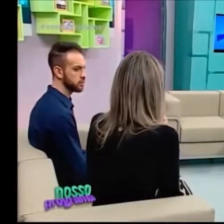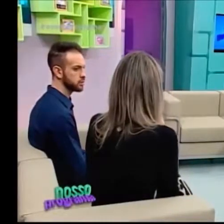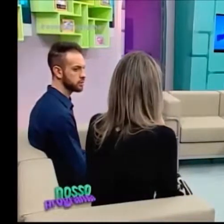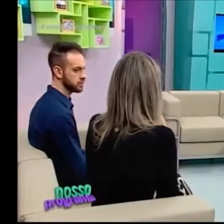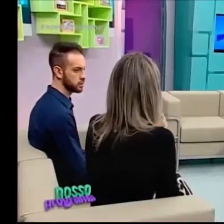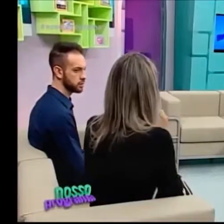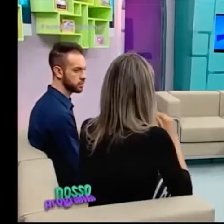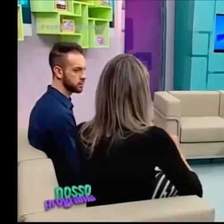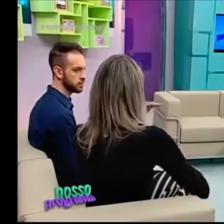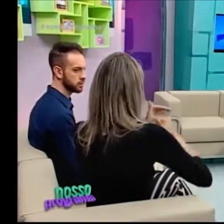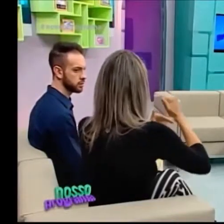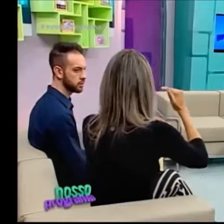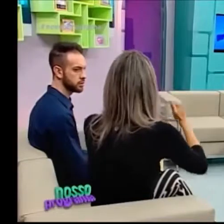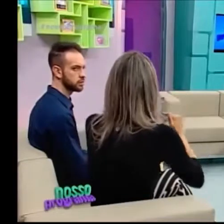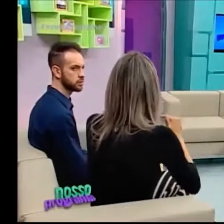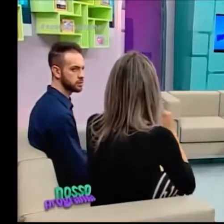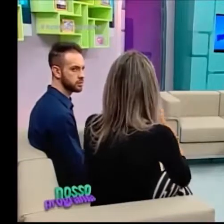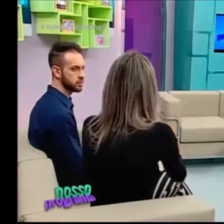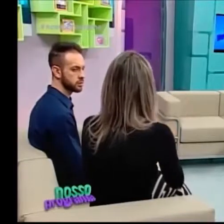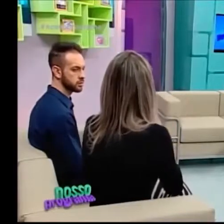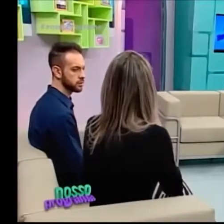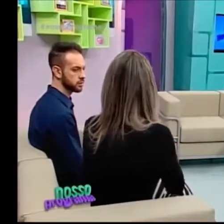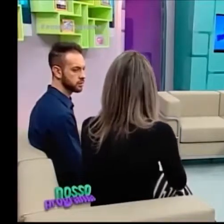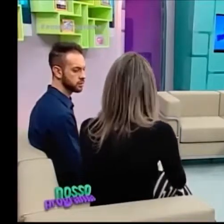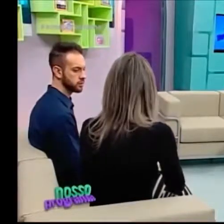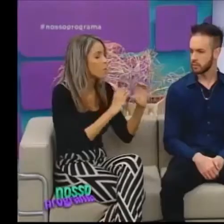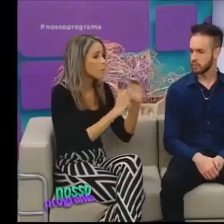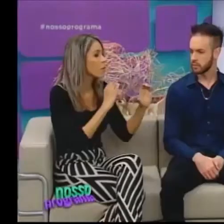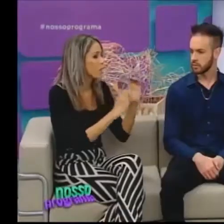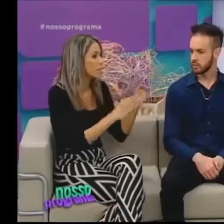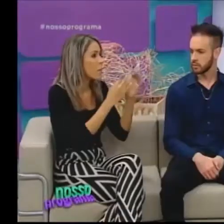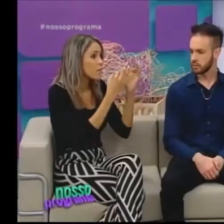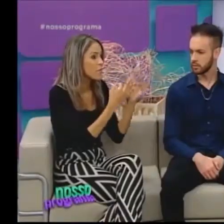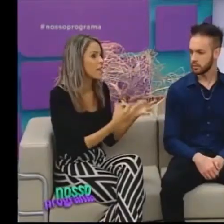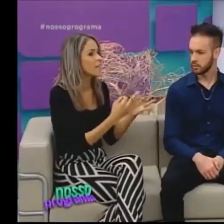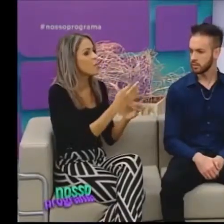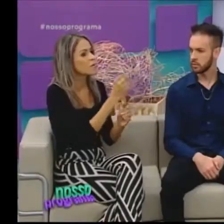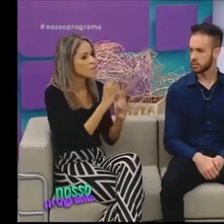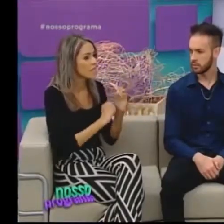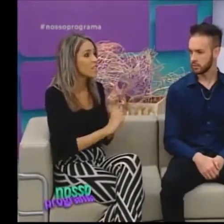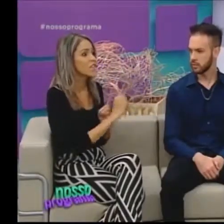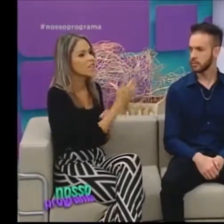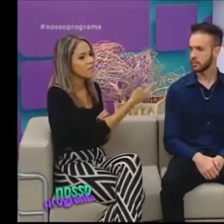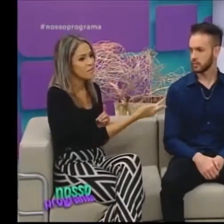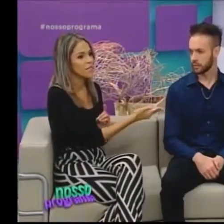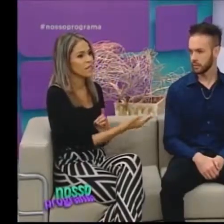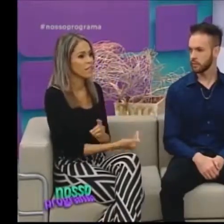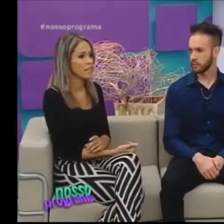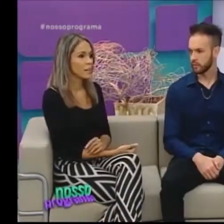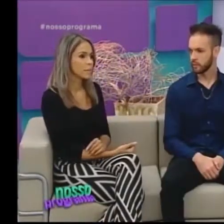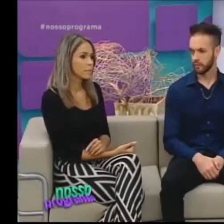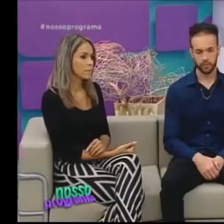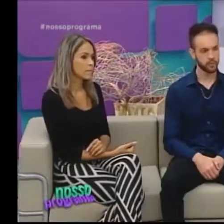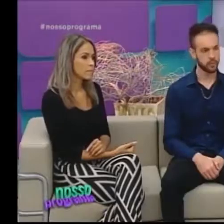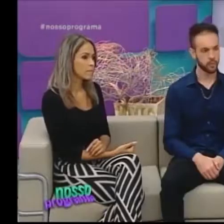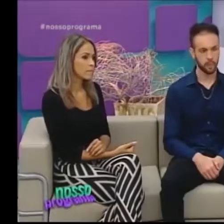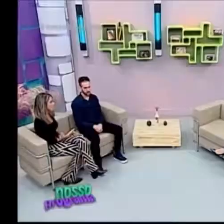fala. Para quando ele crescer, ele ter uma comunicação perfeita com a sociedade que ele vive. Quando você se interessou por